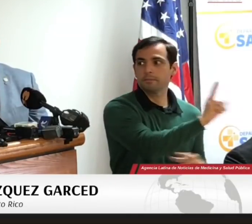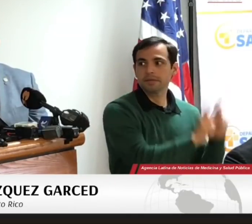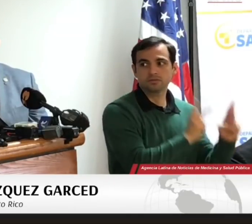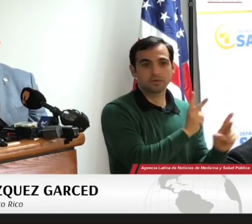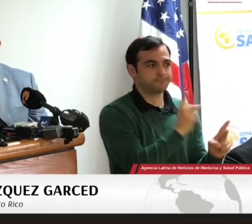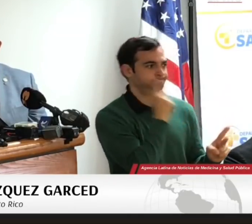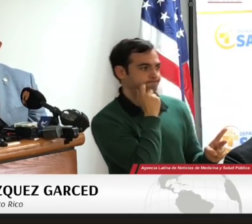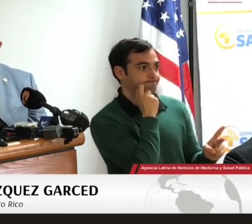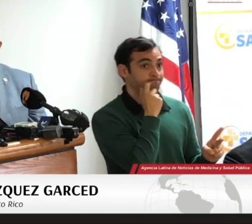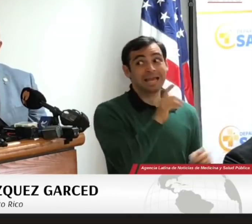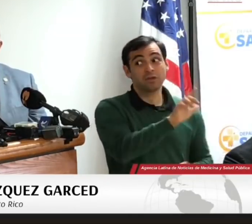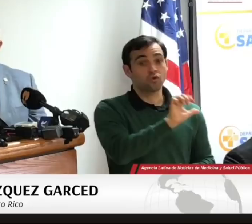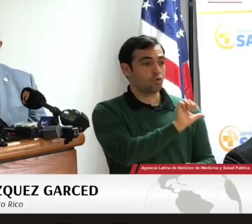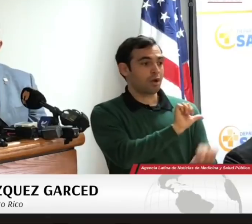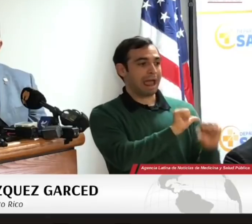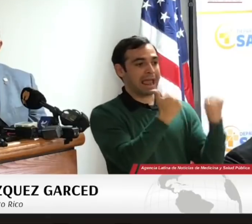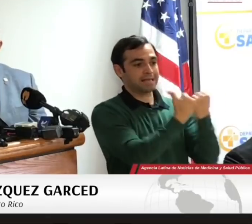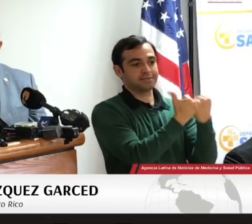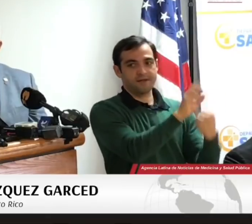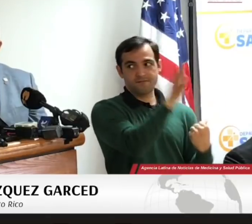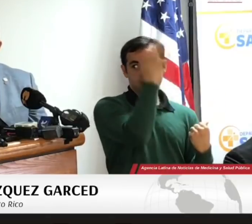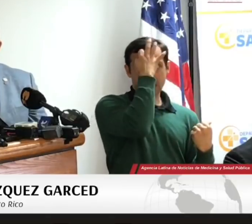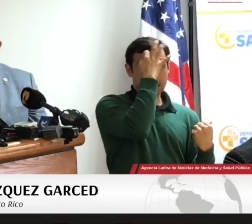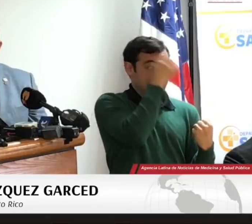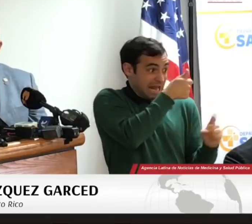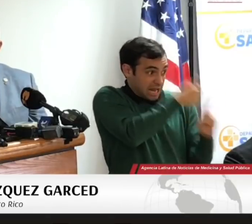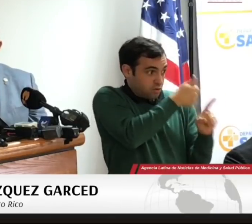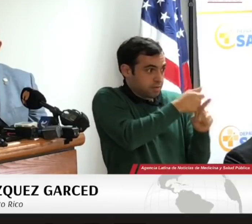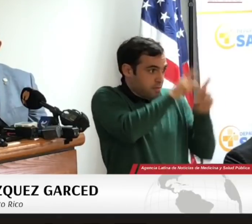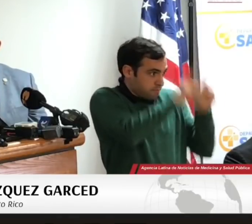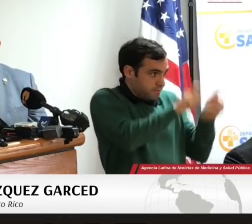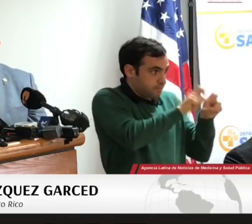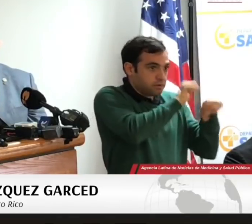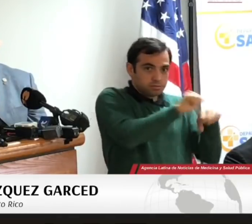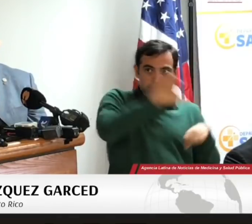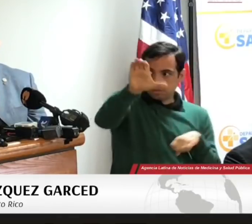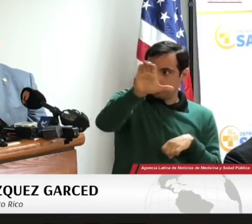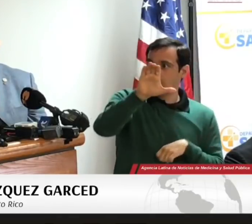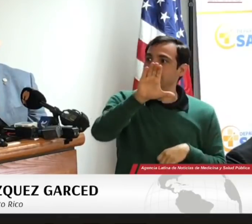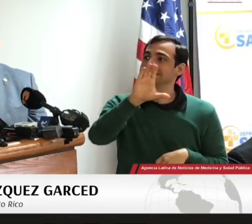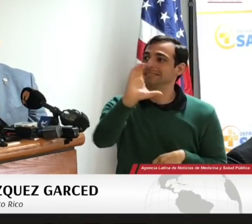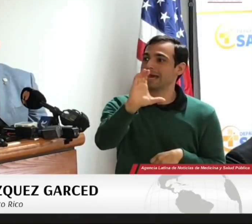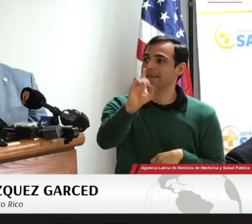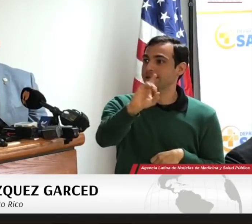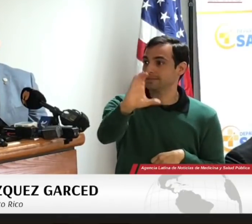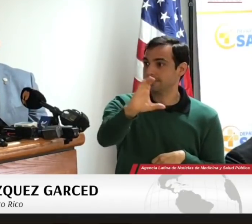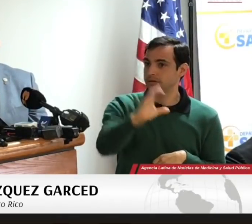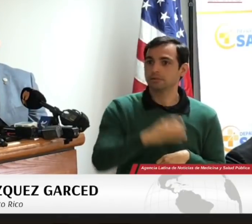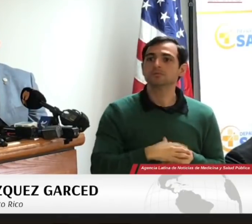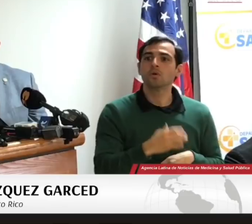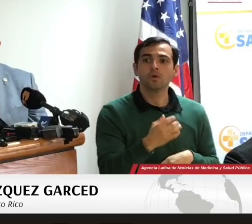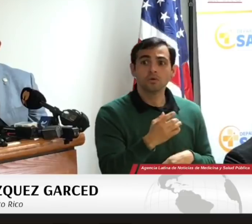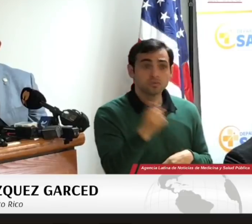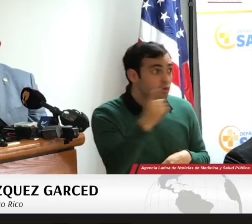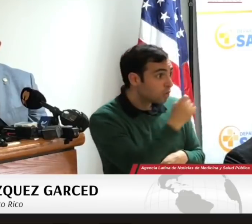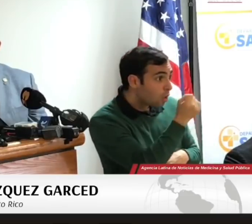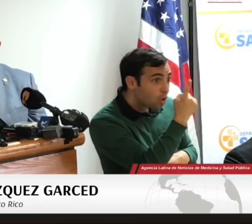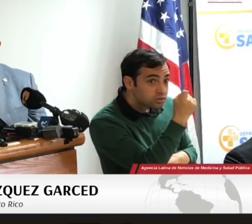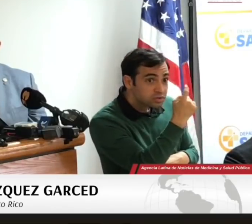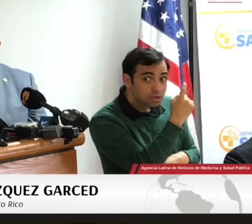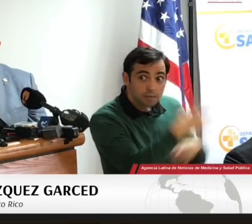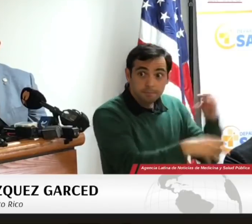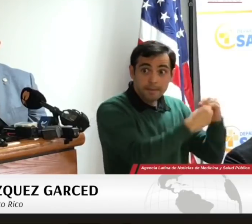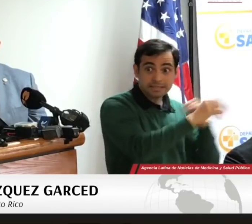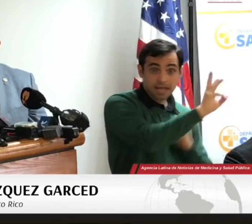agencia federal, ellos le toman la muestra y ellos lo envían al CDC. Pero son, sí, son 11, perdón. 11 más 6.